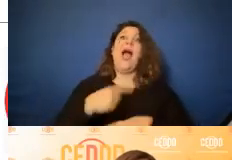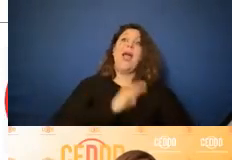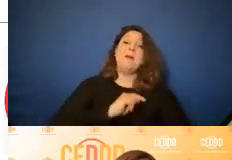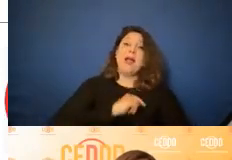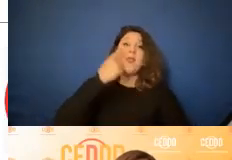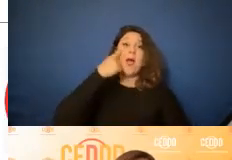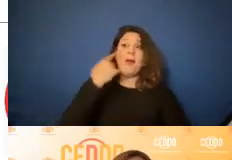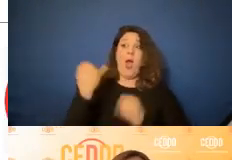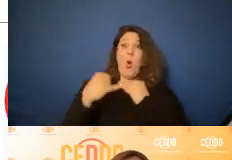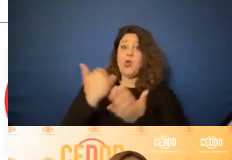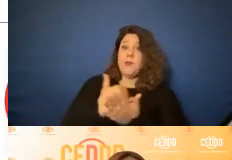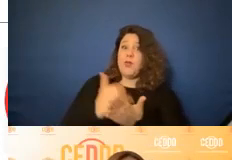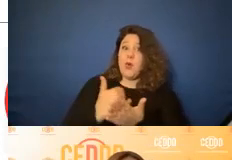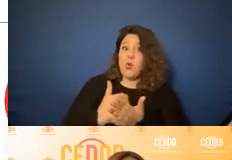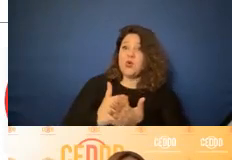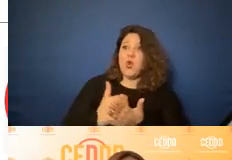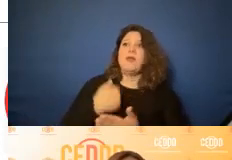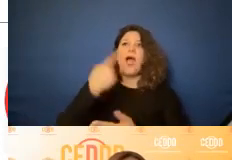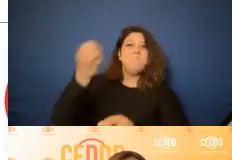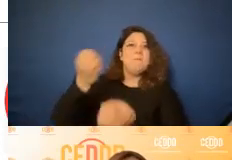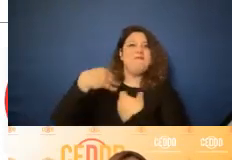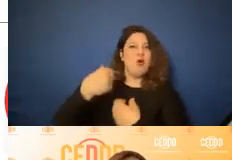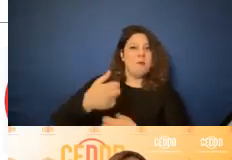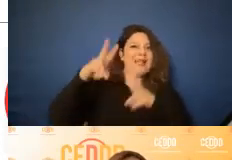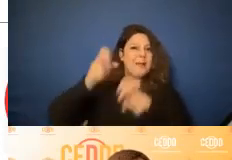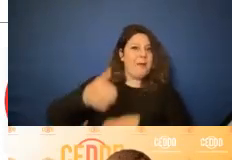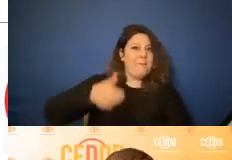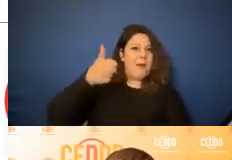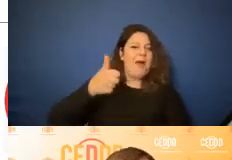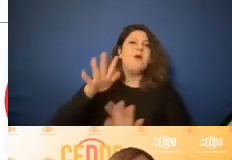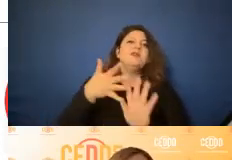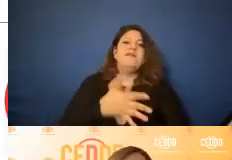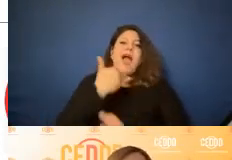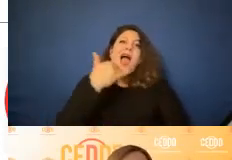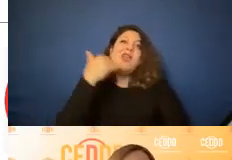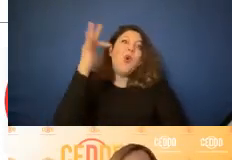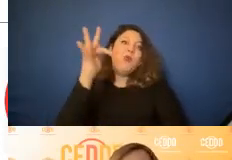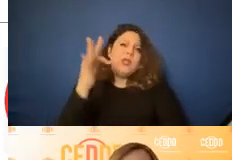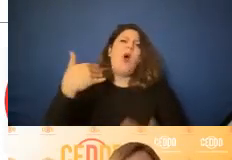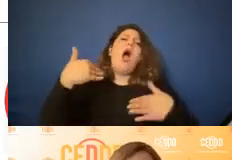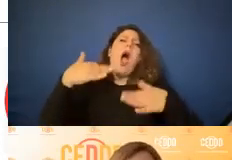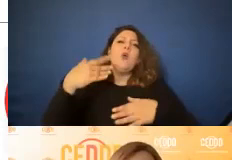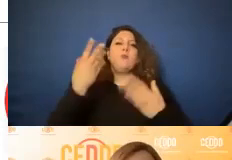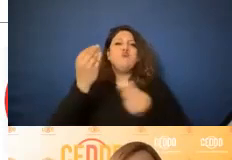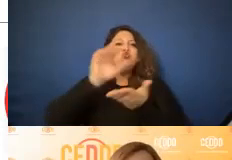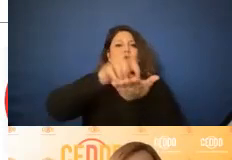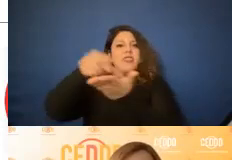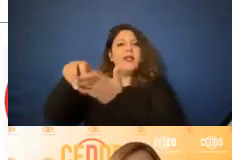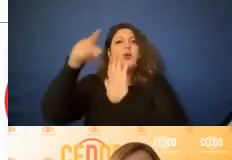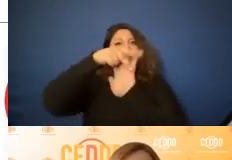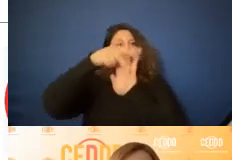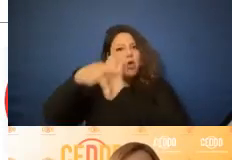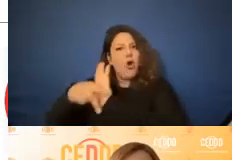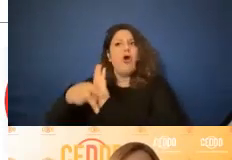tema, pero es un rayo de luz para que, aunque en muchos centros ya existen protocolos y se está trabajando con el tema de acoso, pues